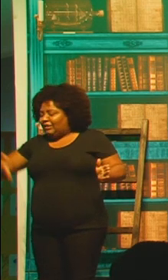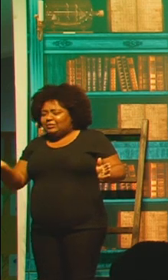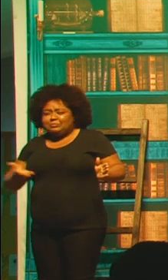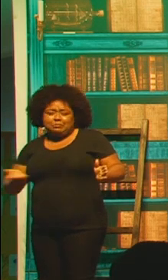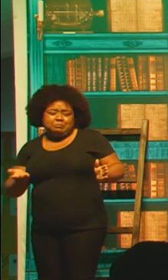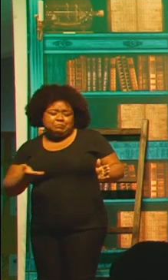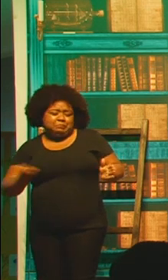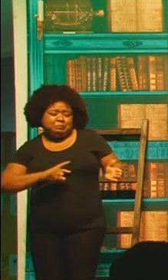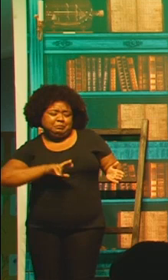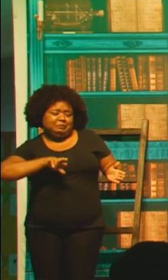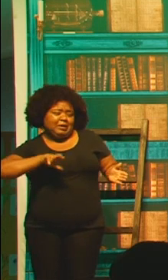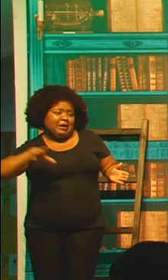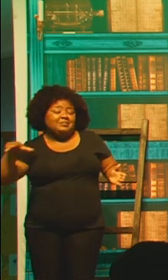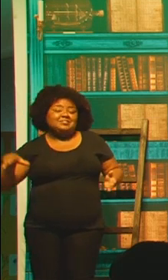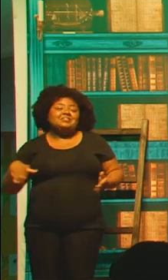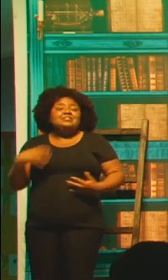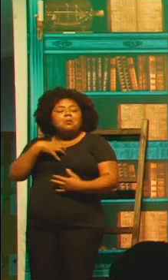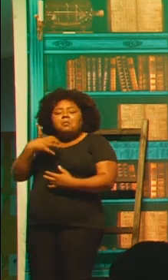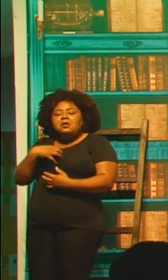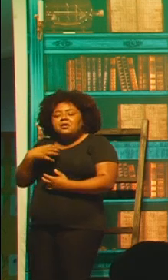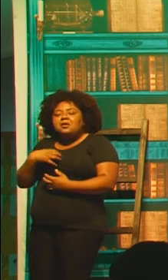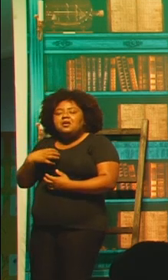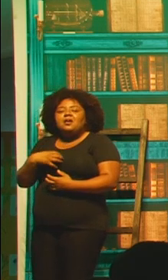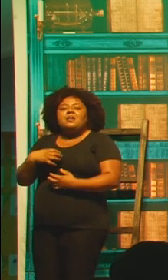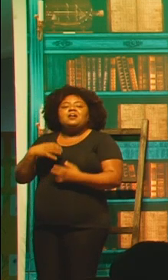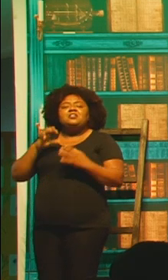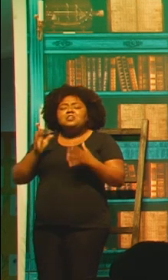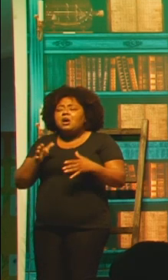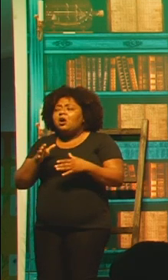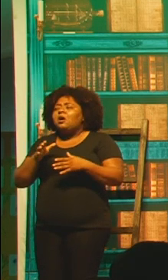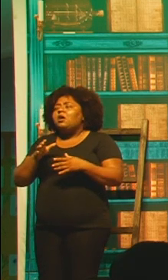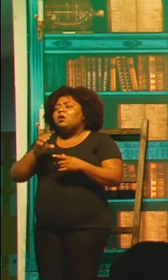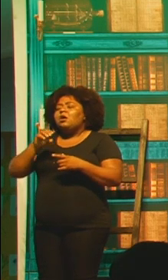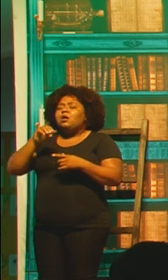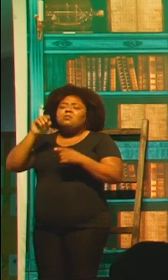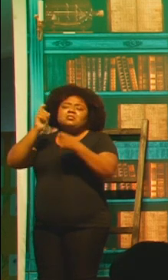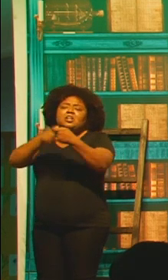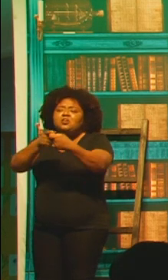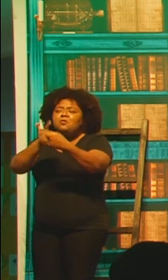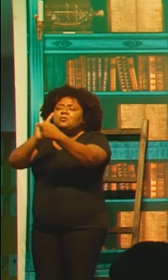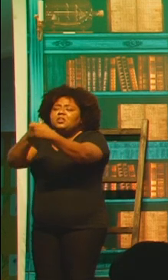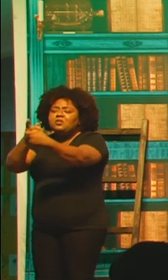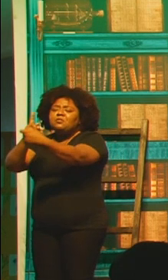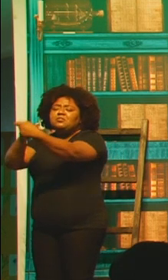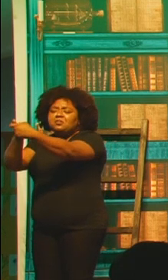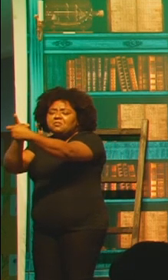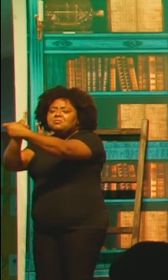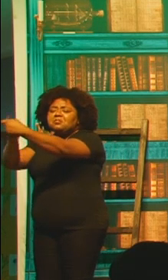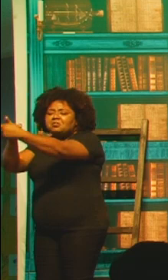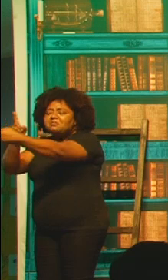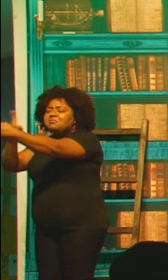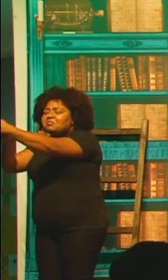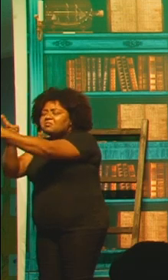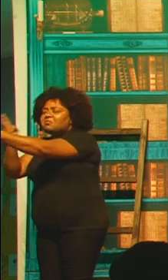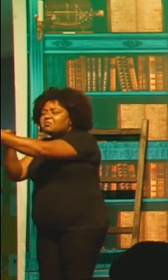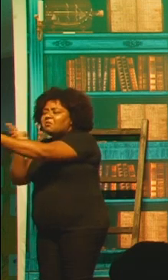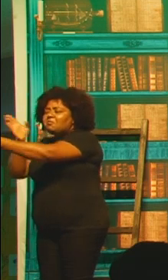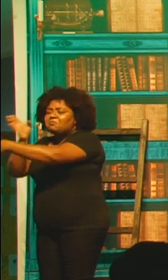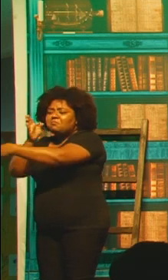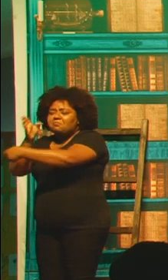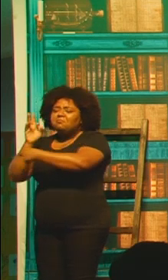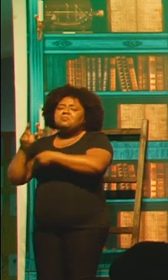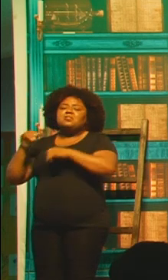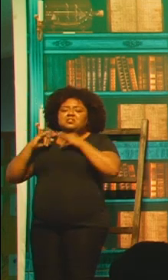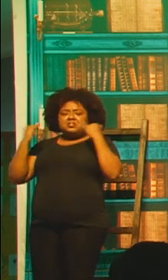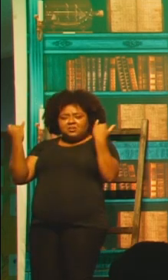né? Na Bahia eu nem me lembro mais, já tive em Mucugê, Feira de Santana, Santo Estevão, Flipelô, aqui Cachoeira,